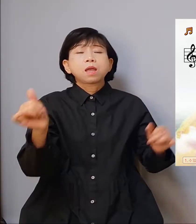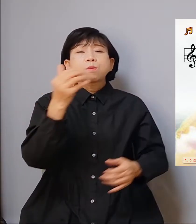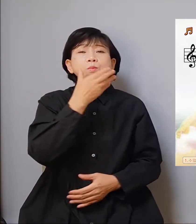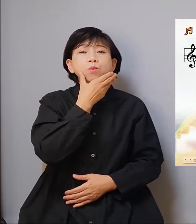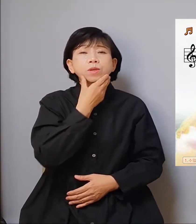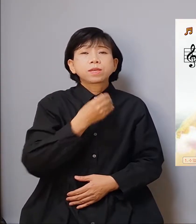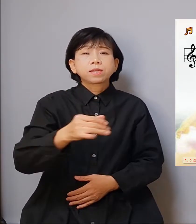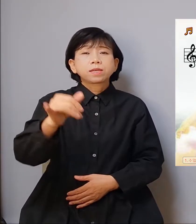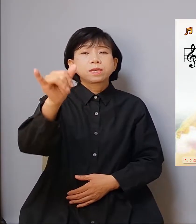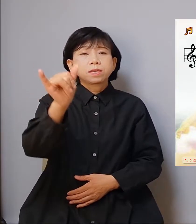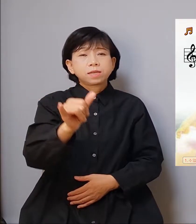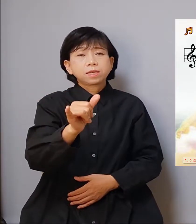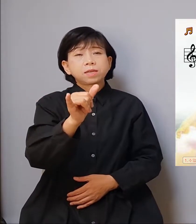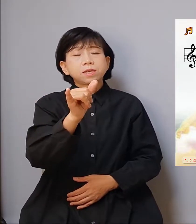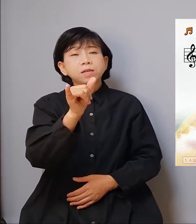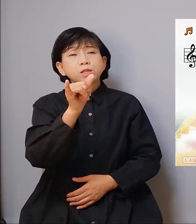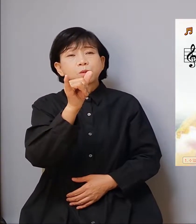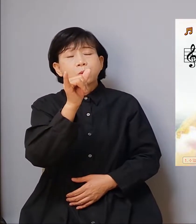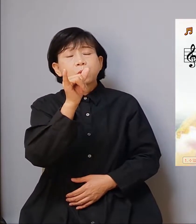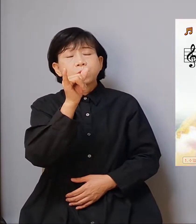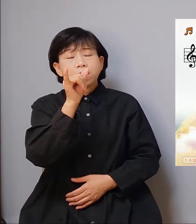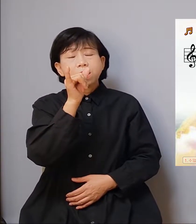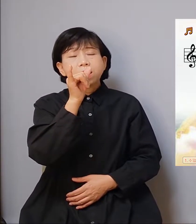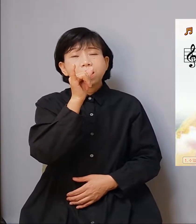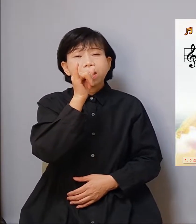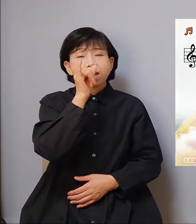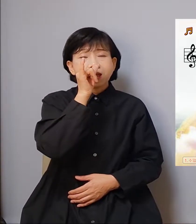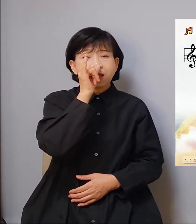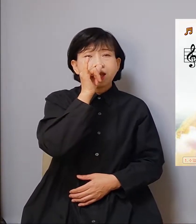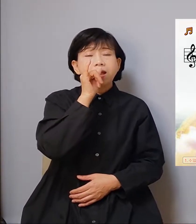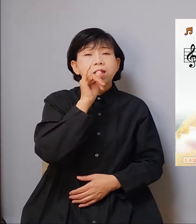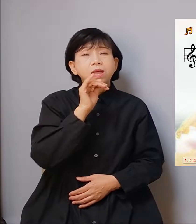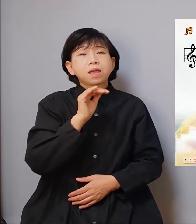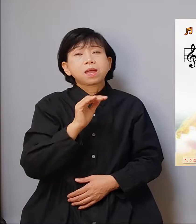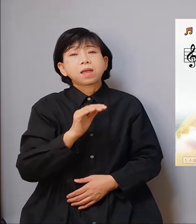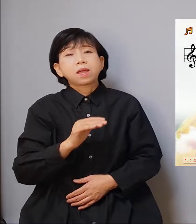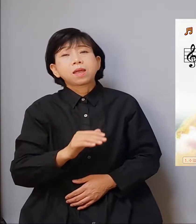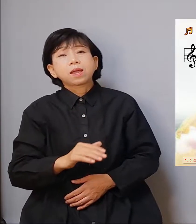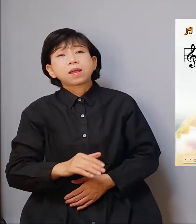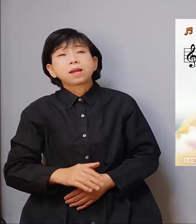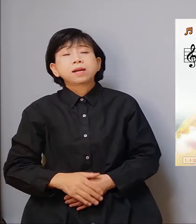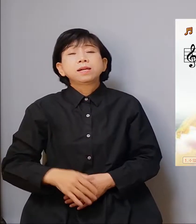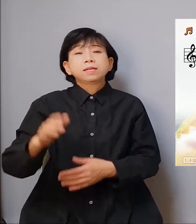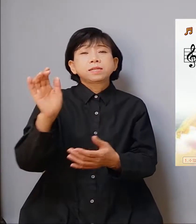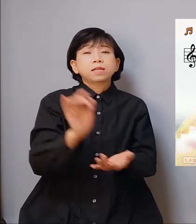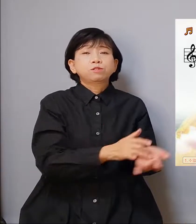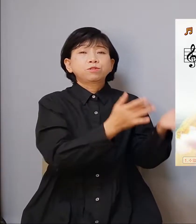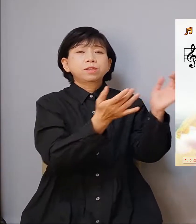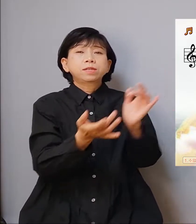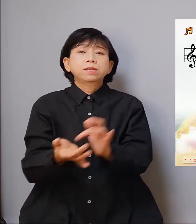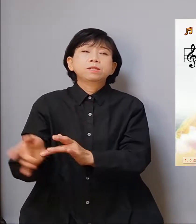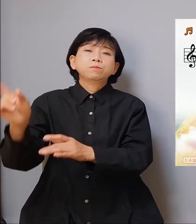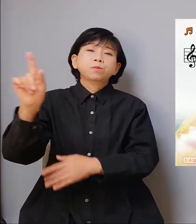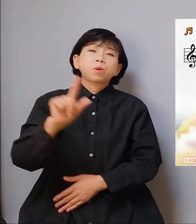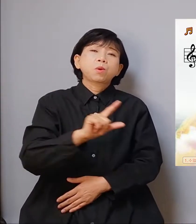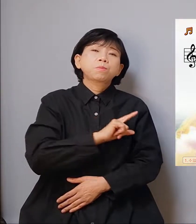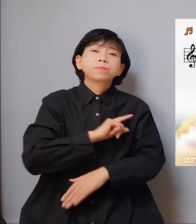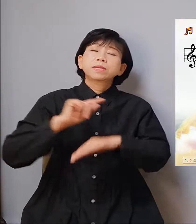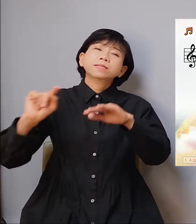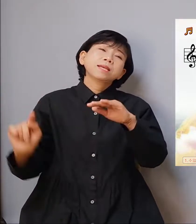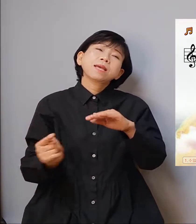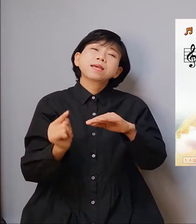자 복이 한 번 더 찬양합시다. 예수 이름 높이세 예수 이름